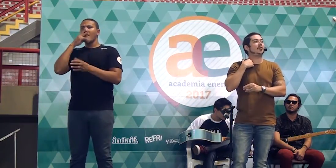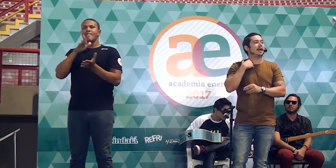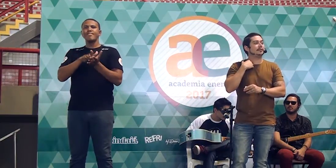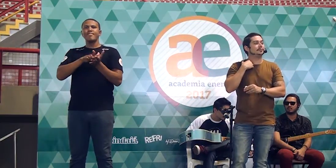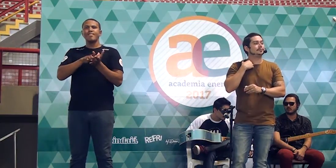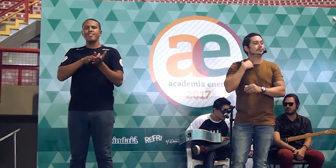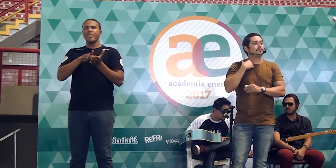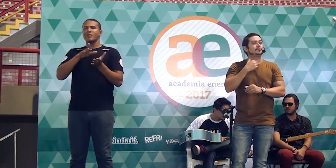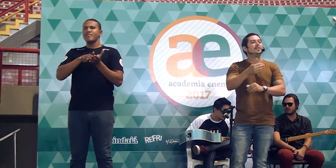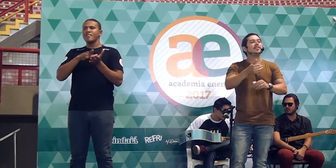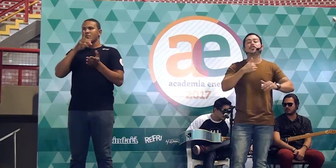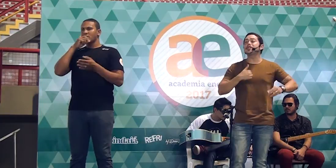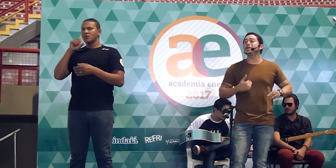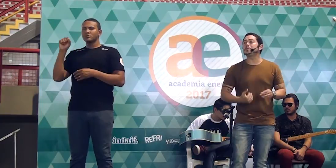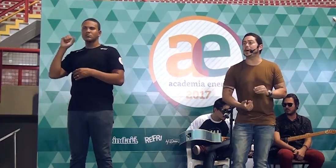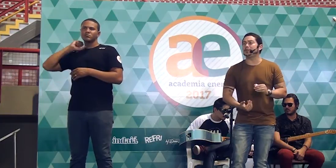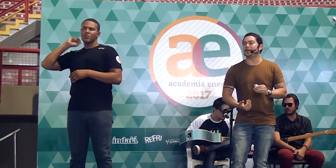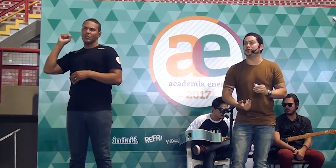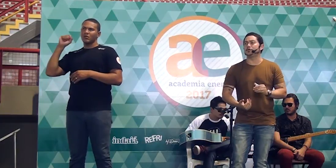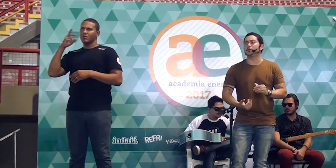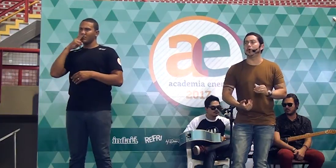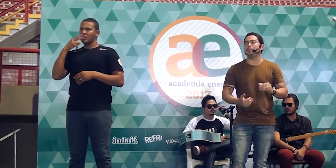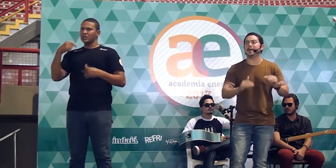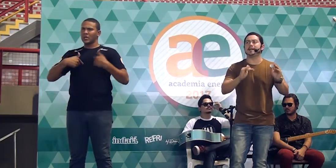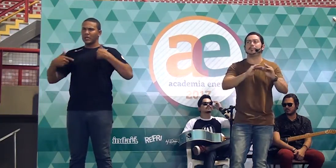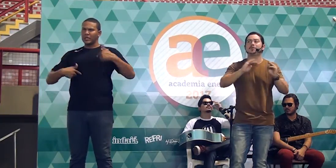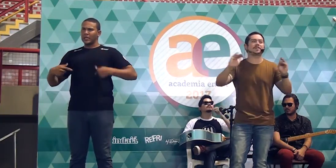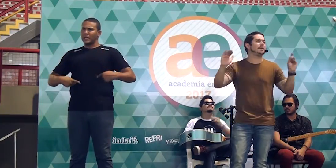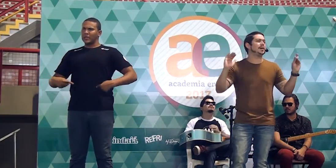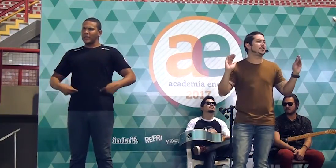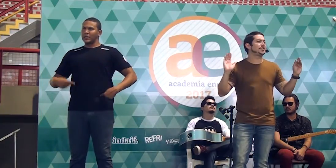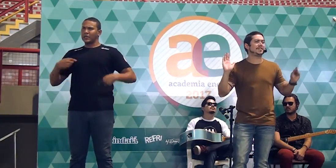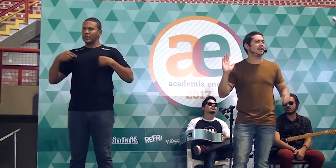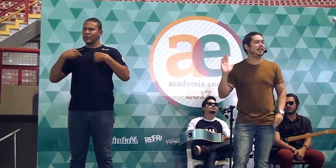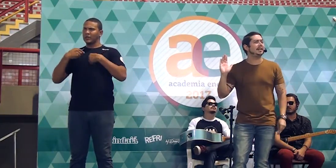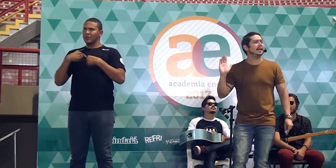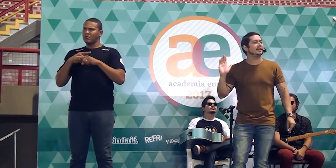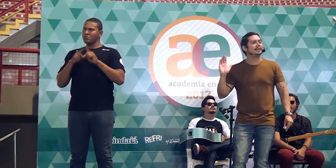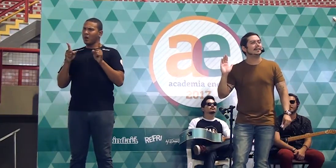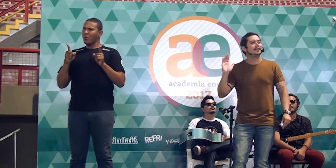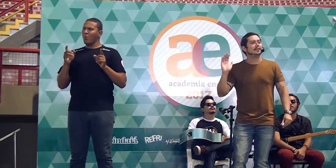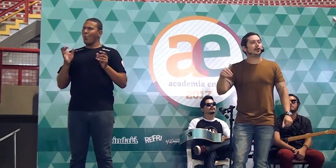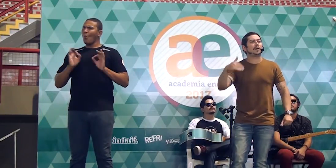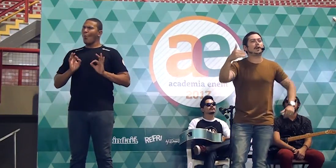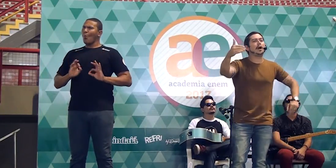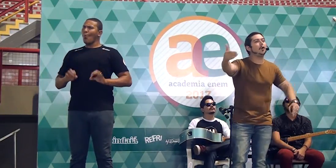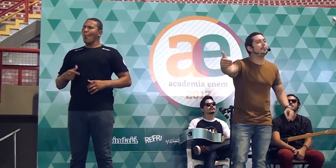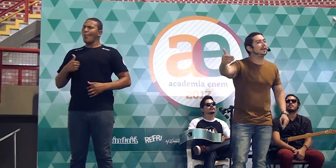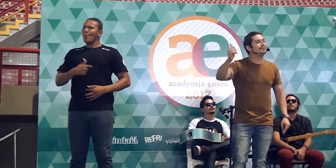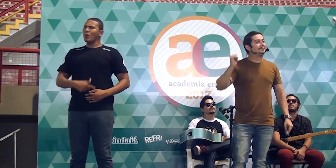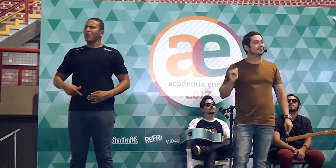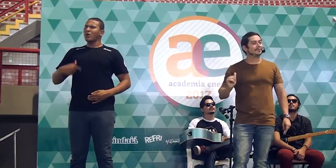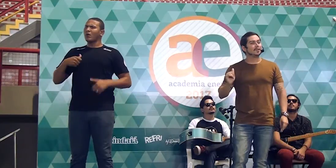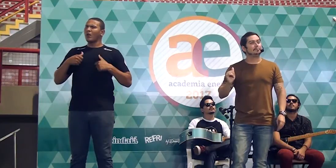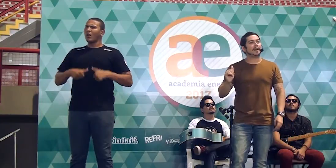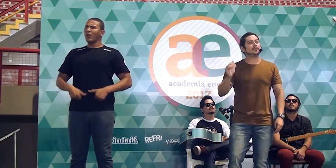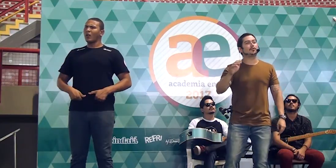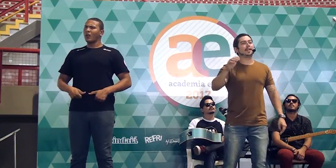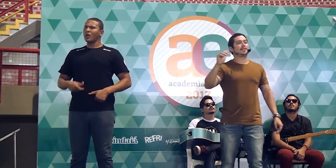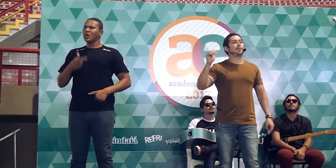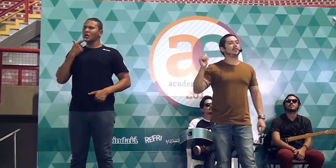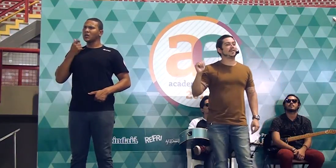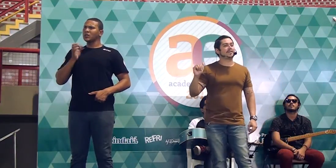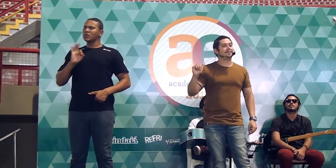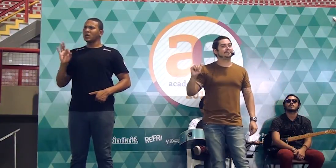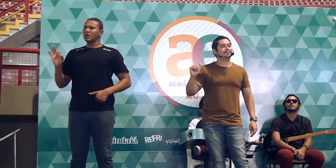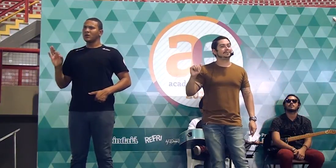se enforcado. Cheio de perfurações no corpo, mas a blusa sem mancha de sangue nem nada. Trocaram a roupa para